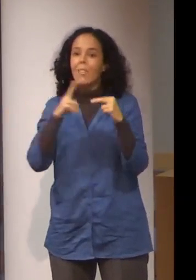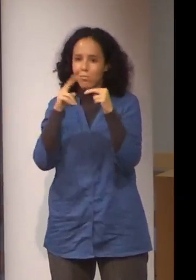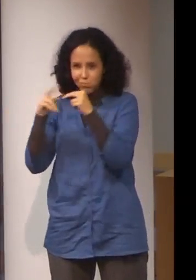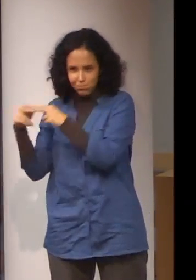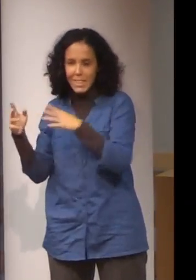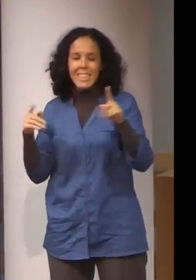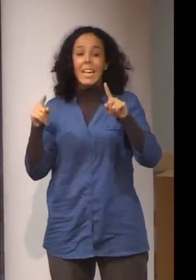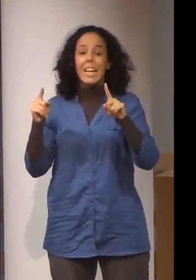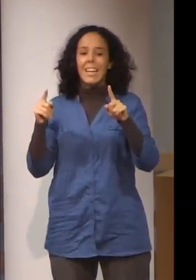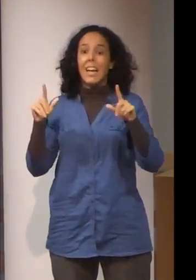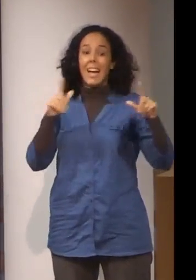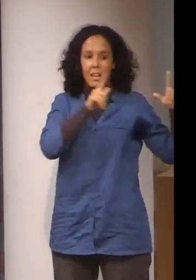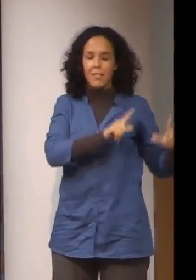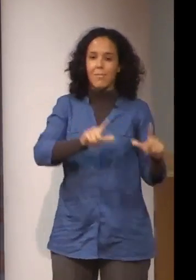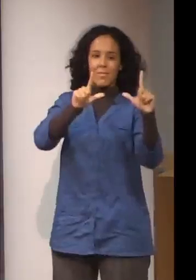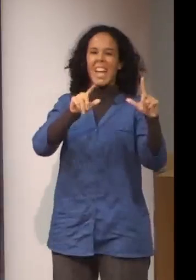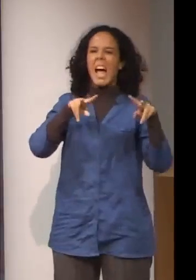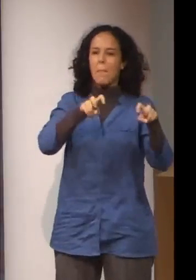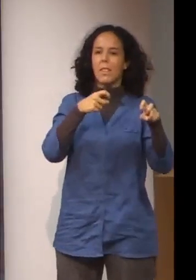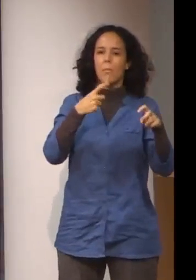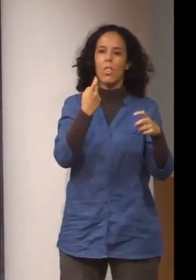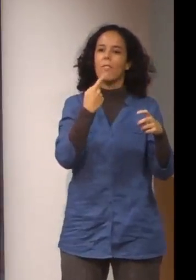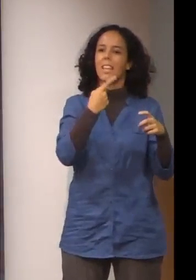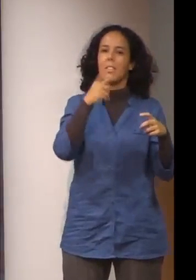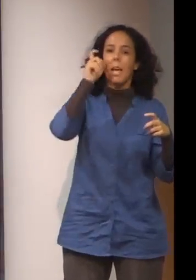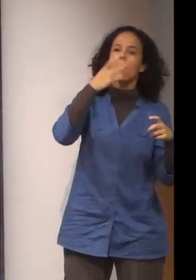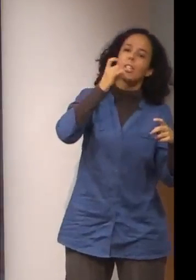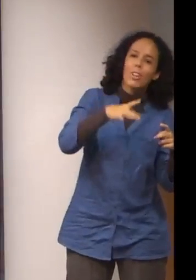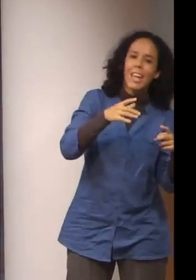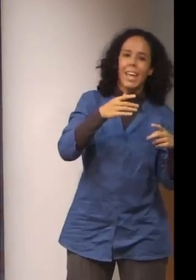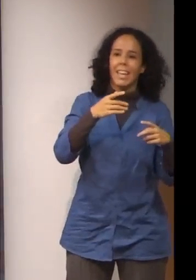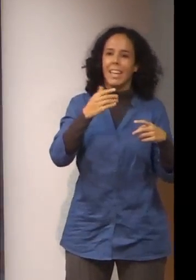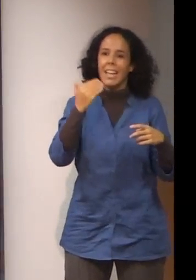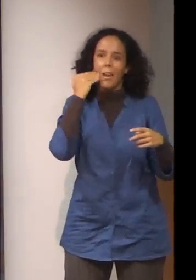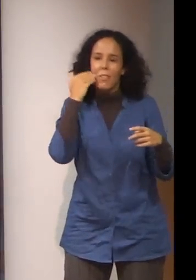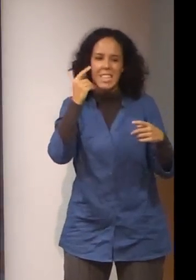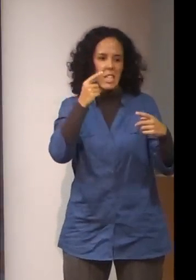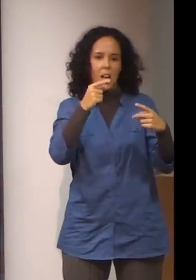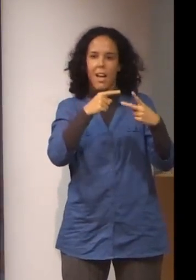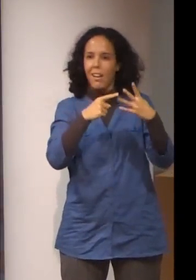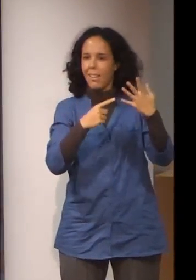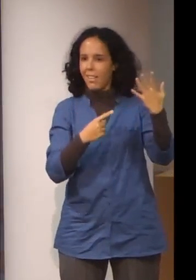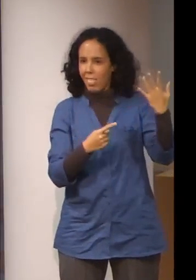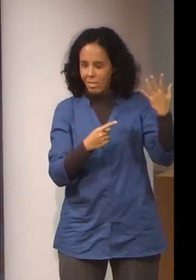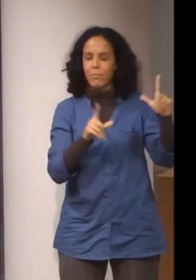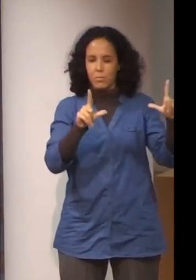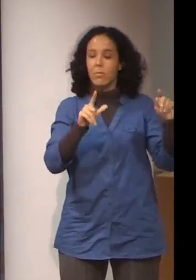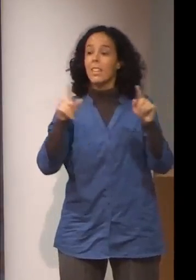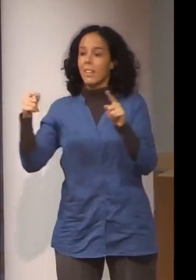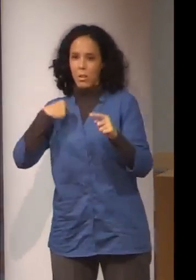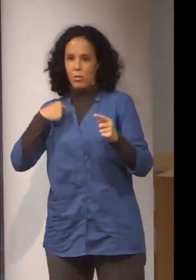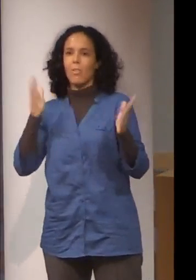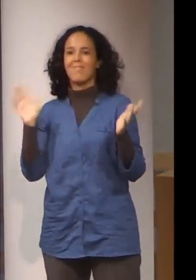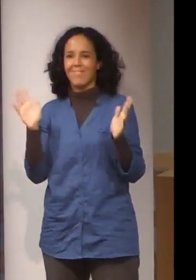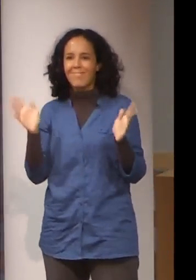el pertinente montaje, la elaboración del discurso, iniciando la introducción con los